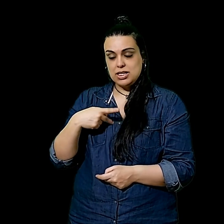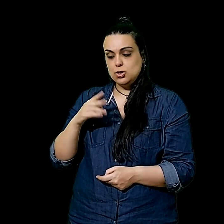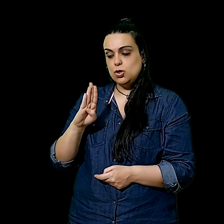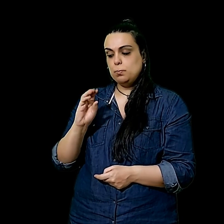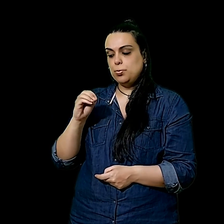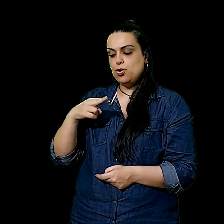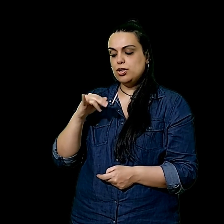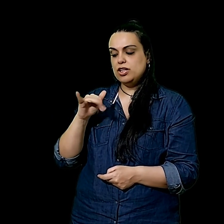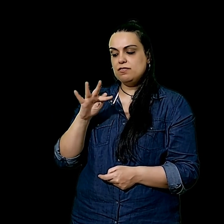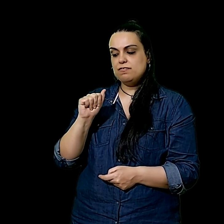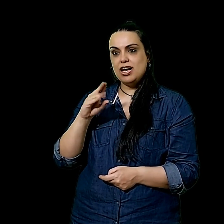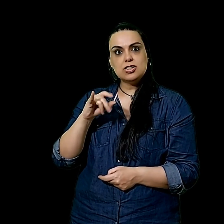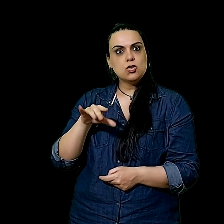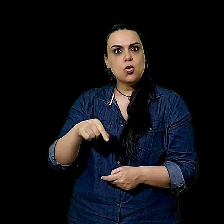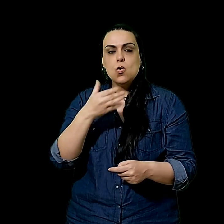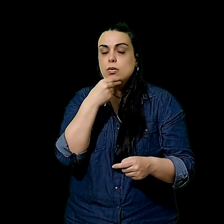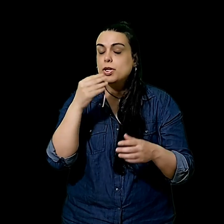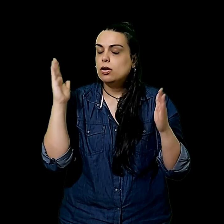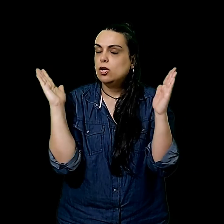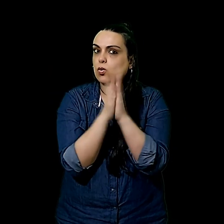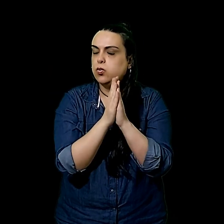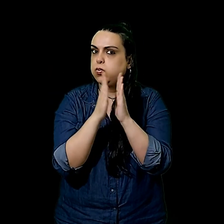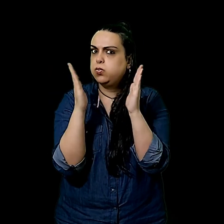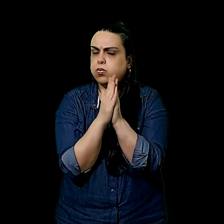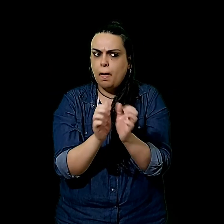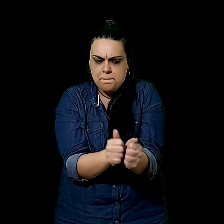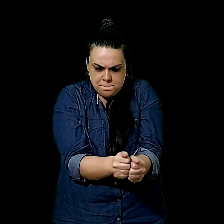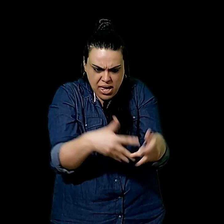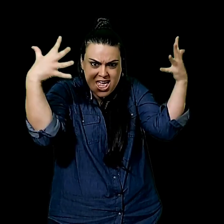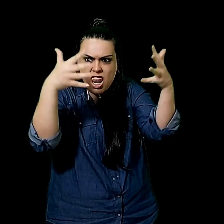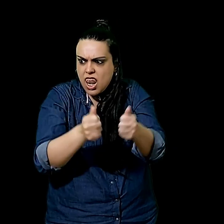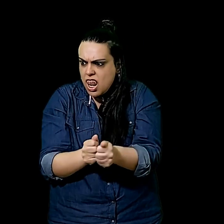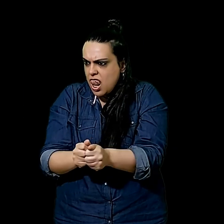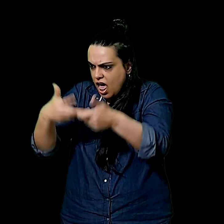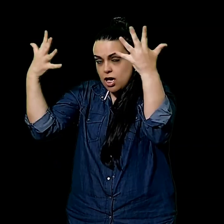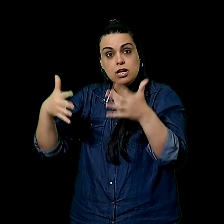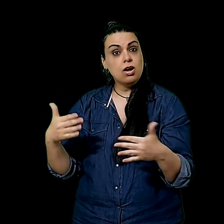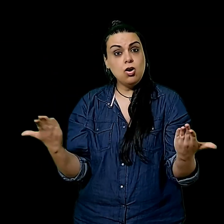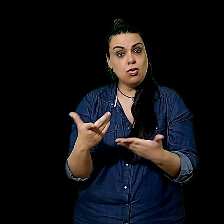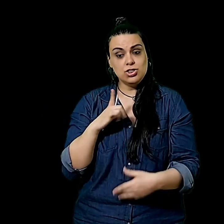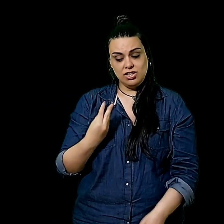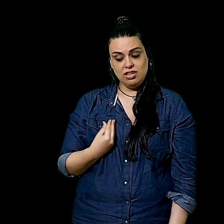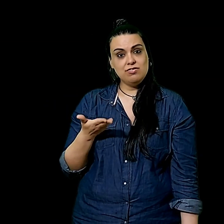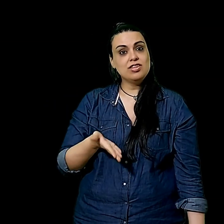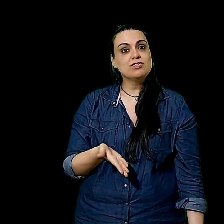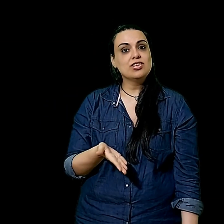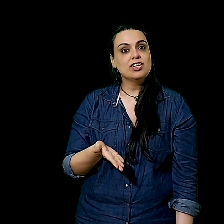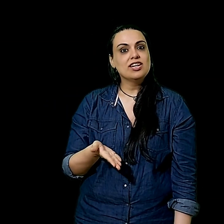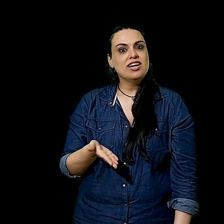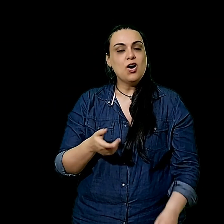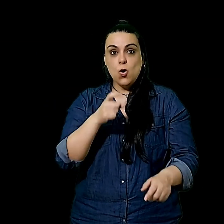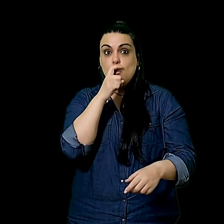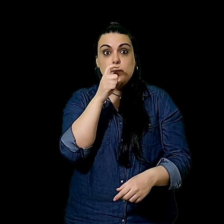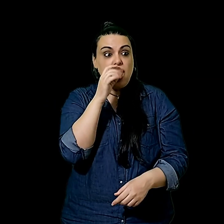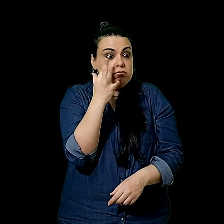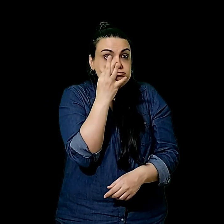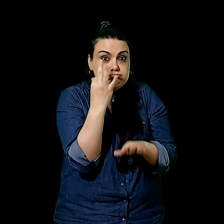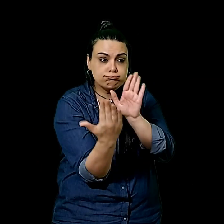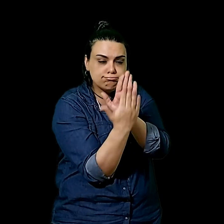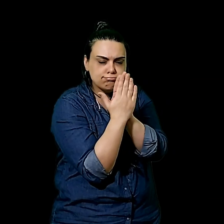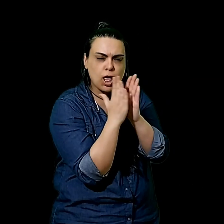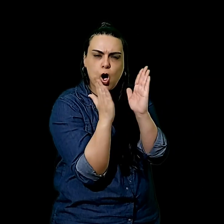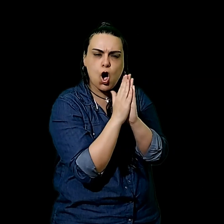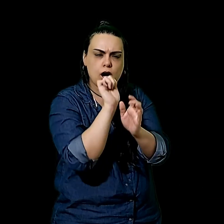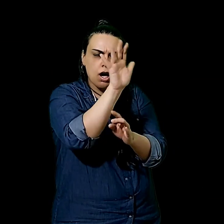homem que orava e paralítico andava. E hoje ela está aqui. e ela não recebeu aquela bênção direta da